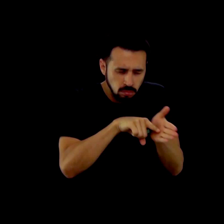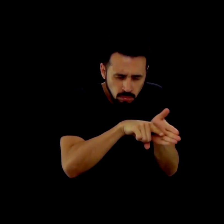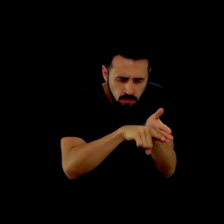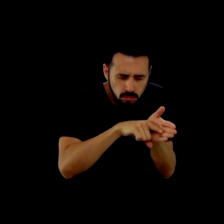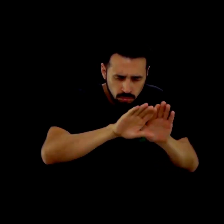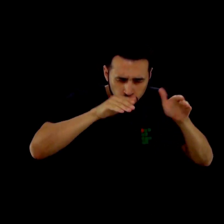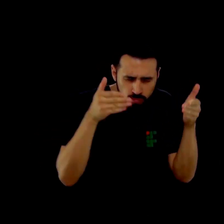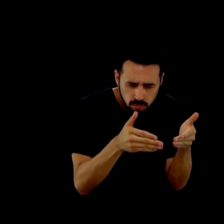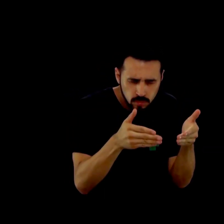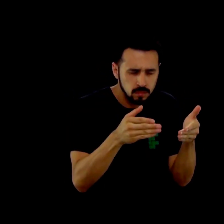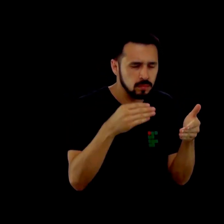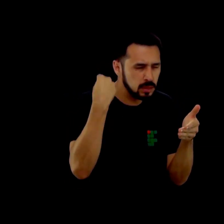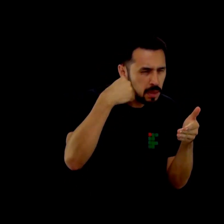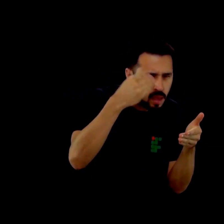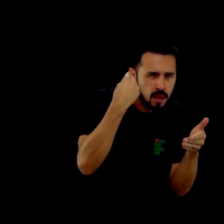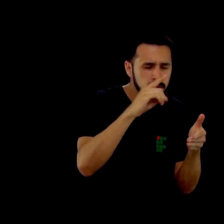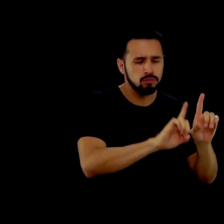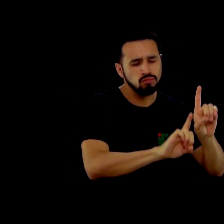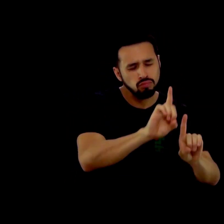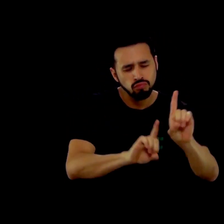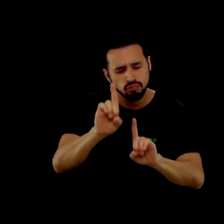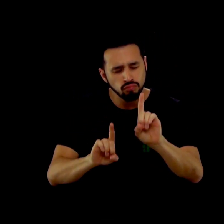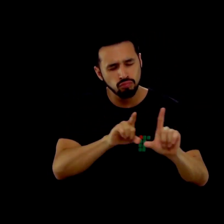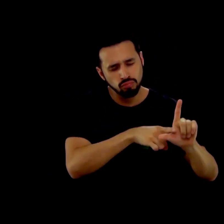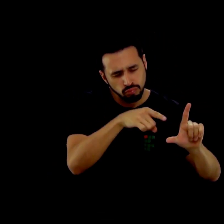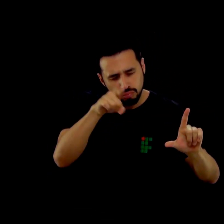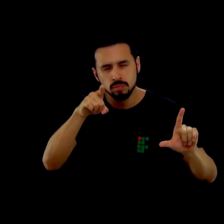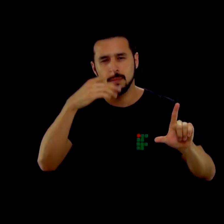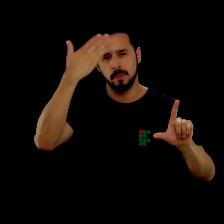da ciência natural.